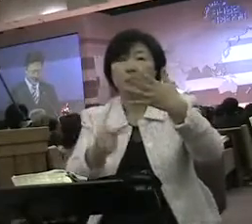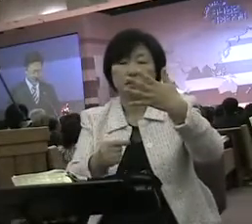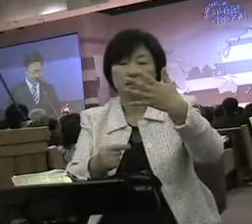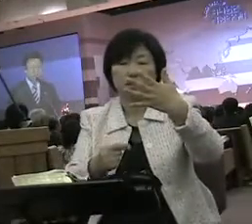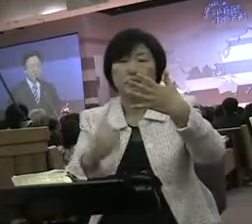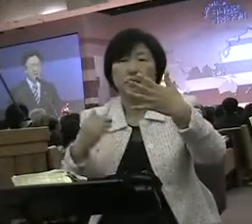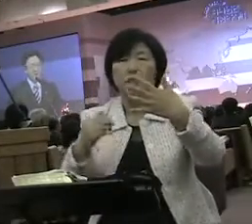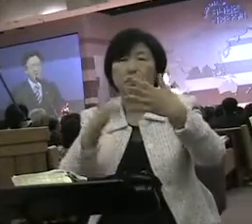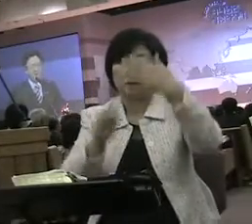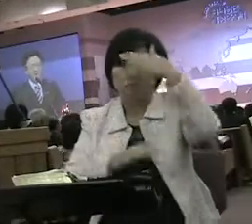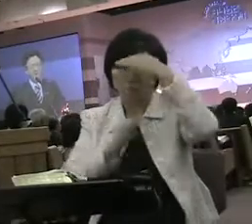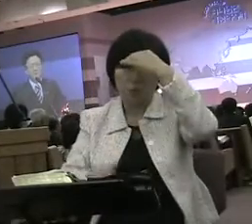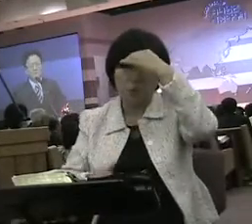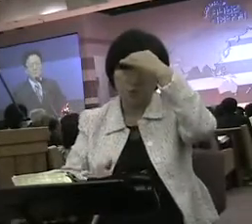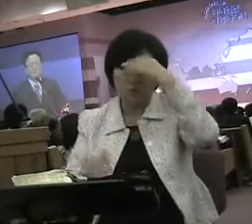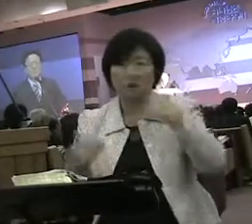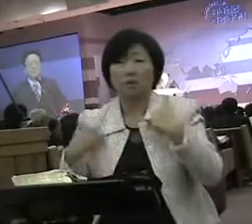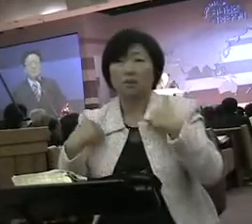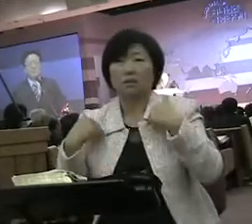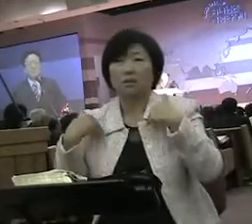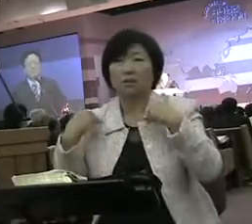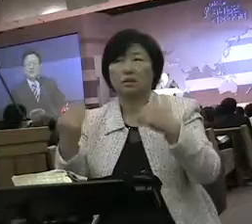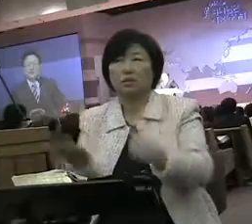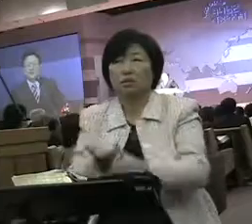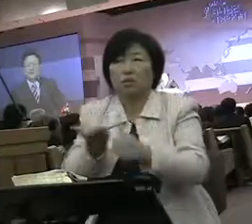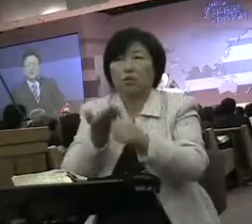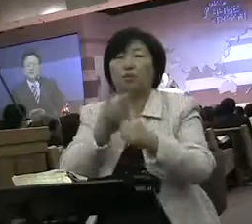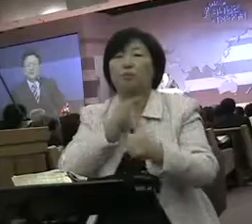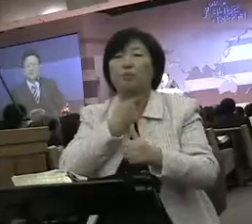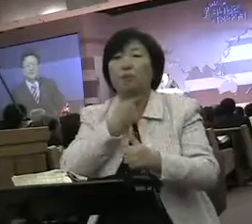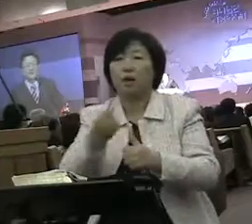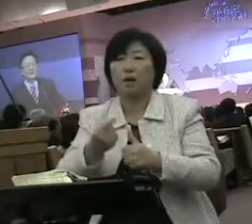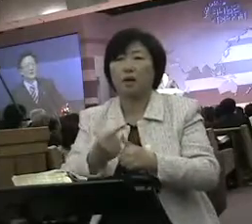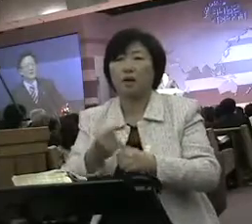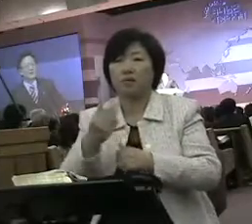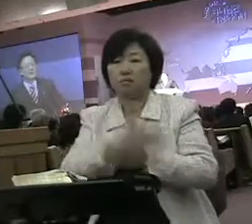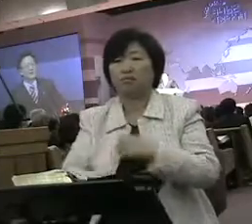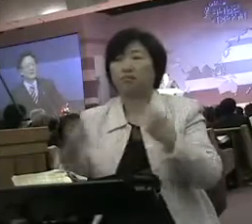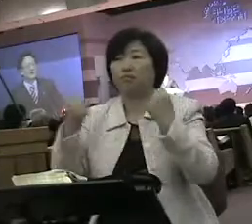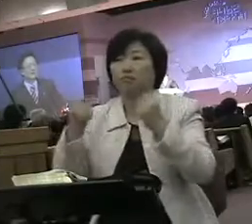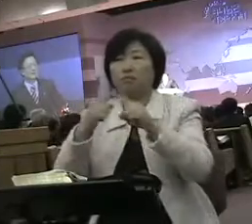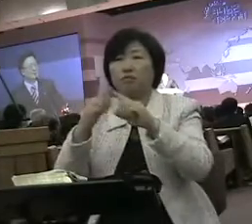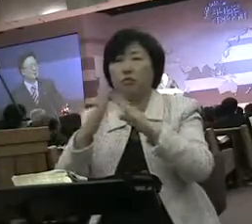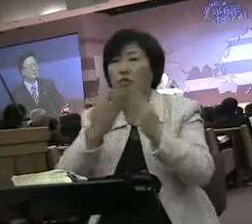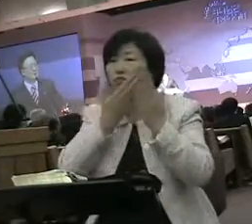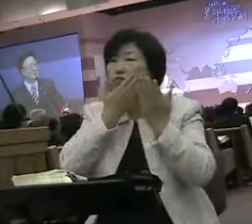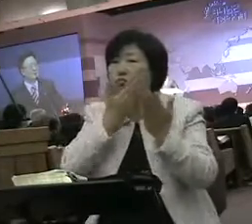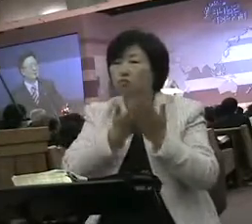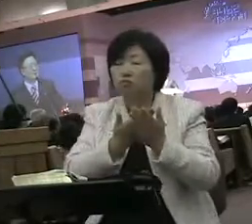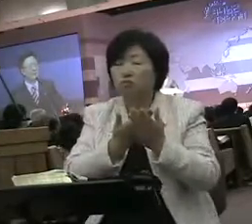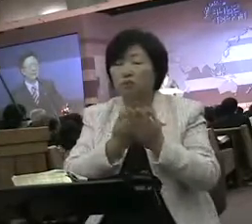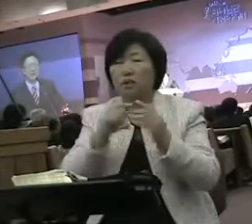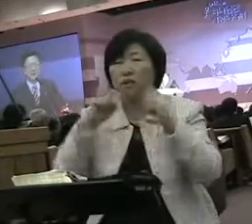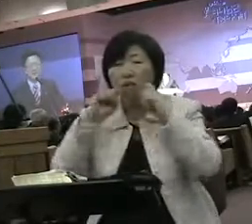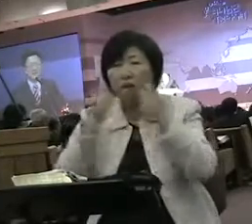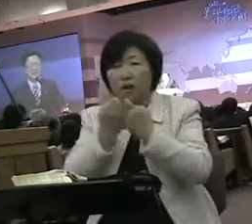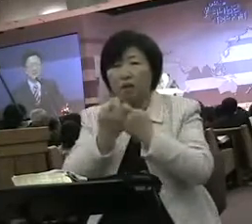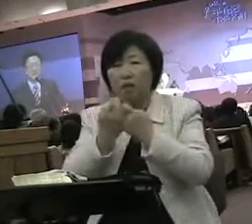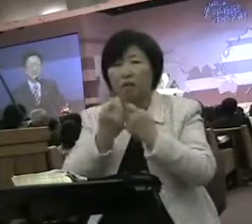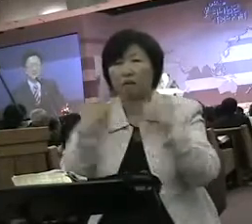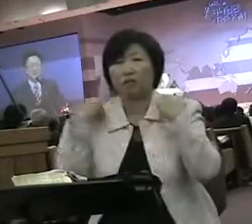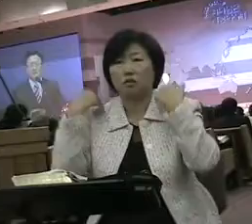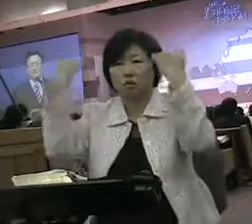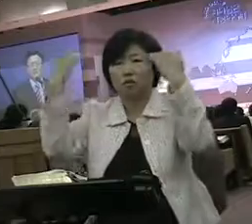여러분, 개인의 성숙 중요합니다. 건강한 교회 중요합니다. 개인의 성숙과 건강한 교회는